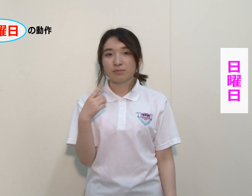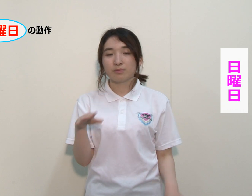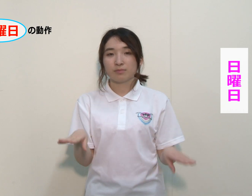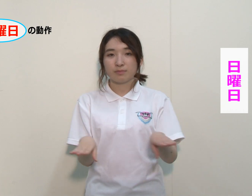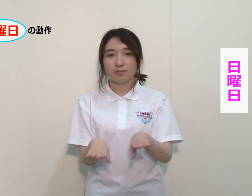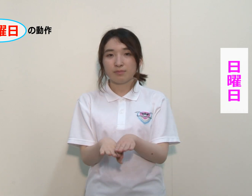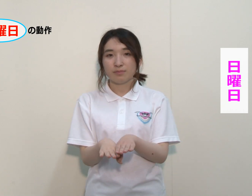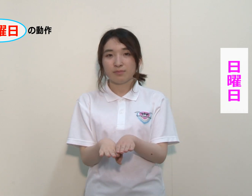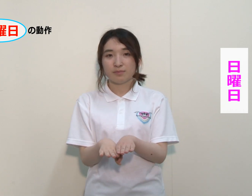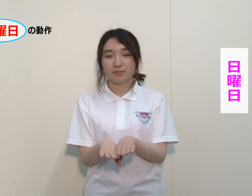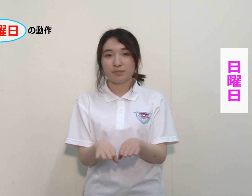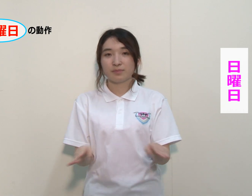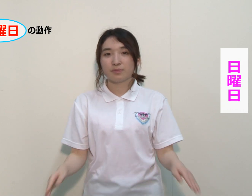日曜日